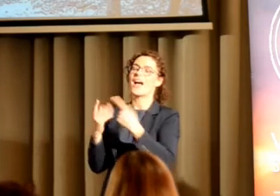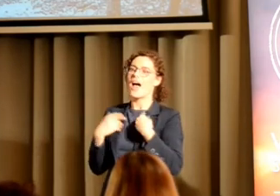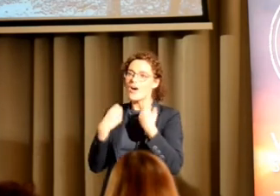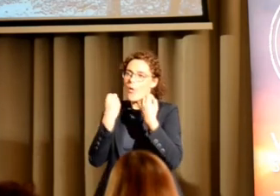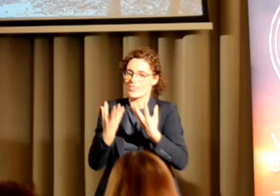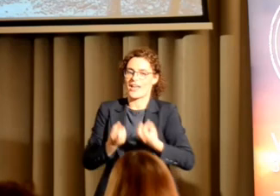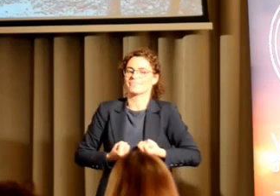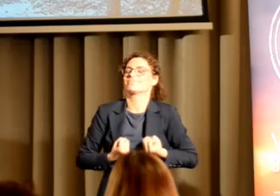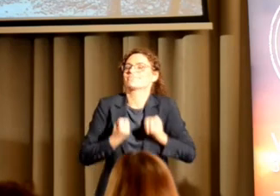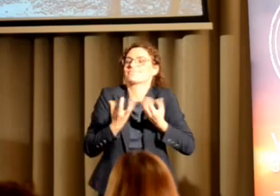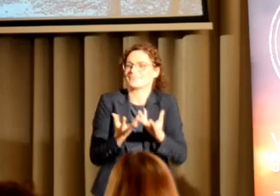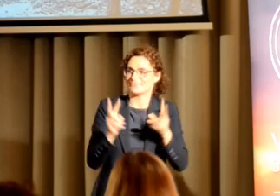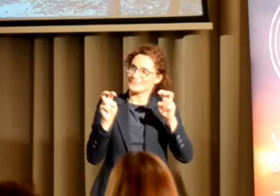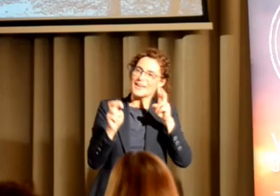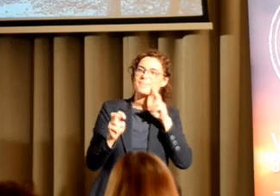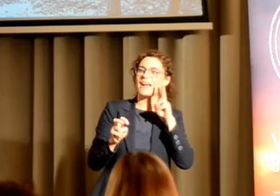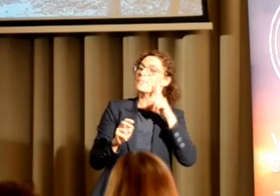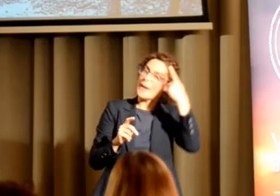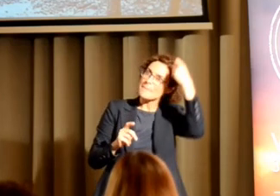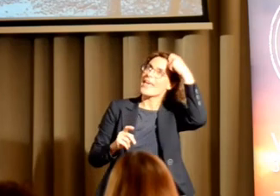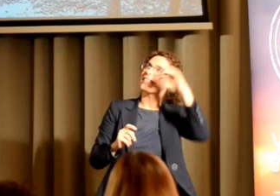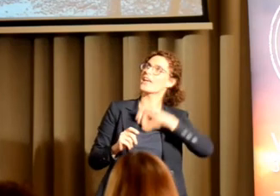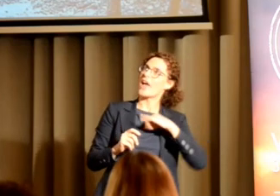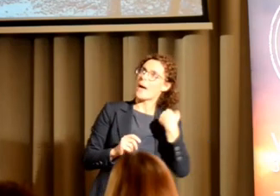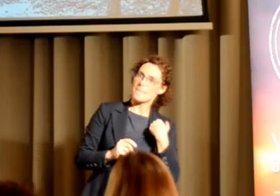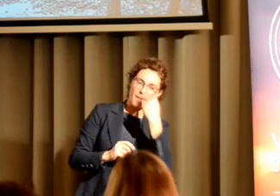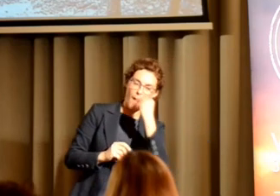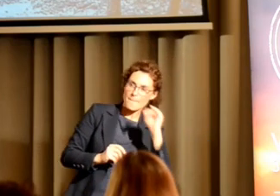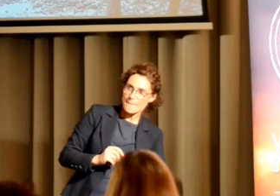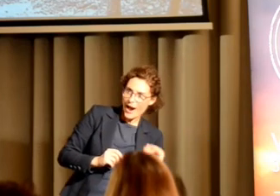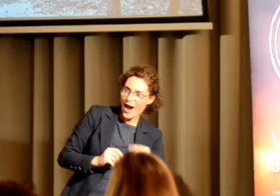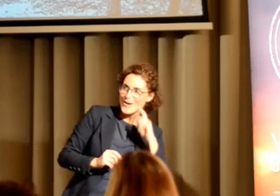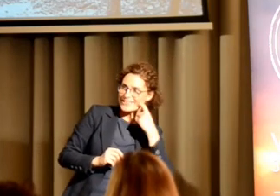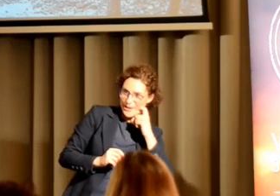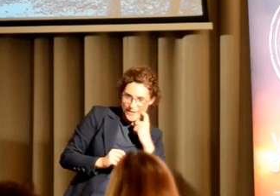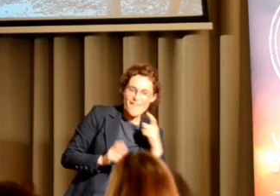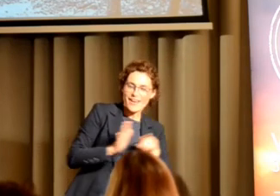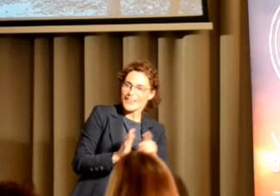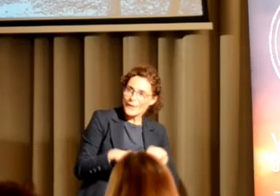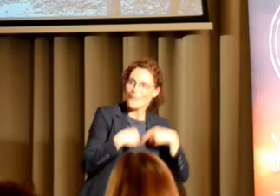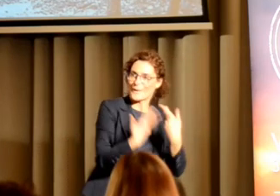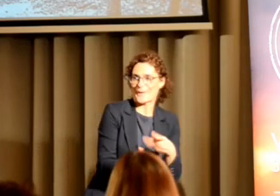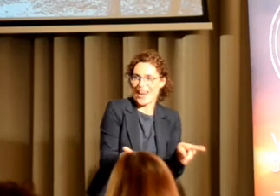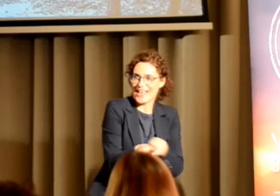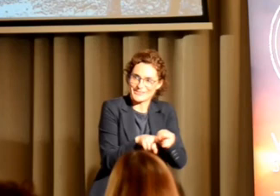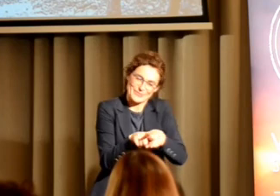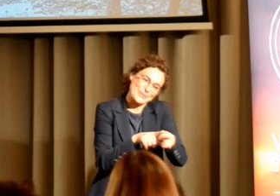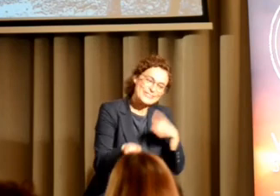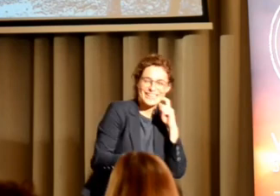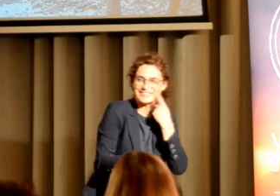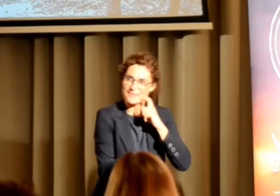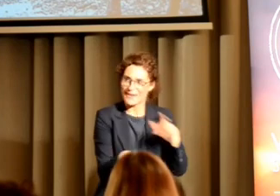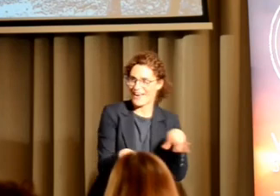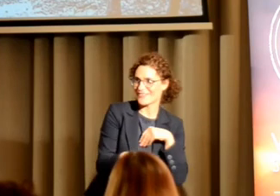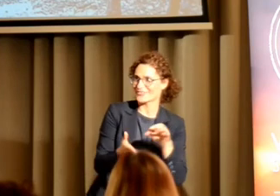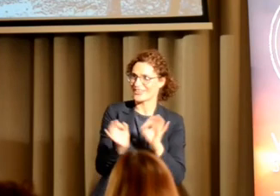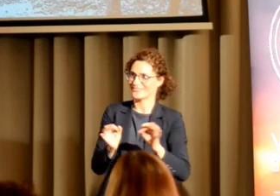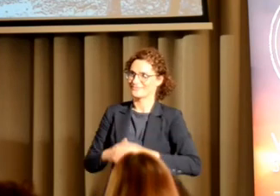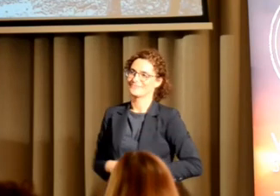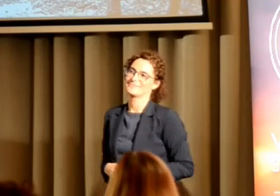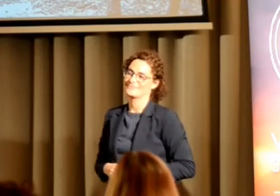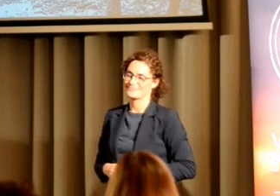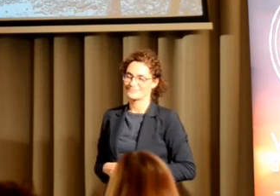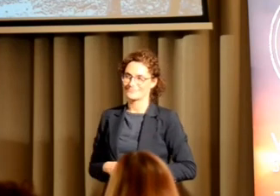dar jeszcze i pamięta, jak się bawiła będąc szczenięciem. Jaka to jest fajna zabawa